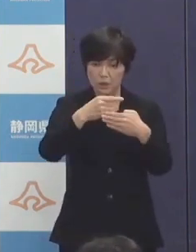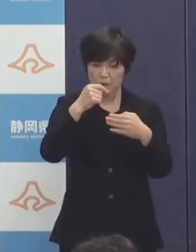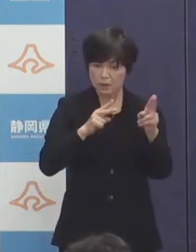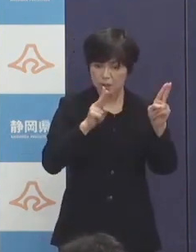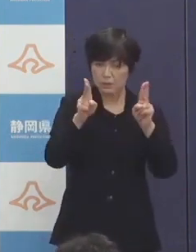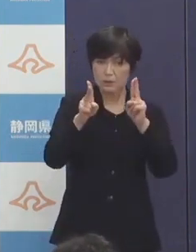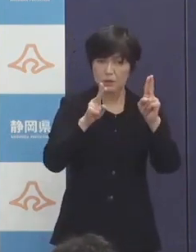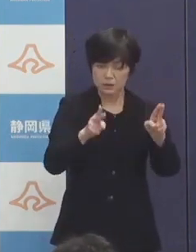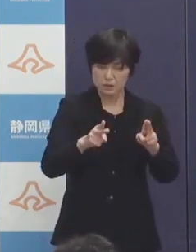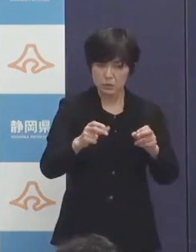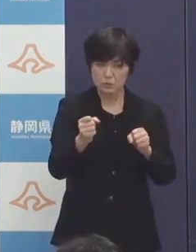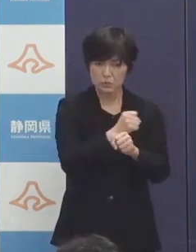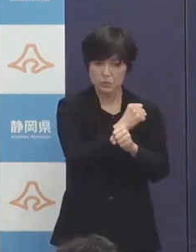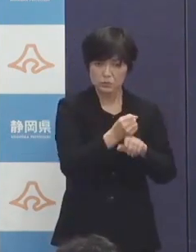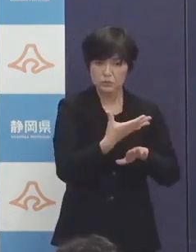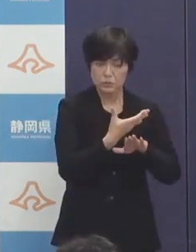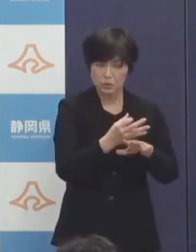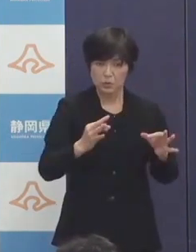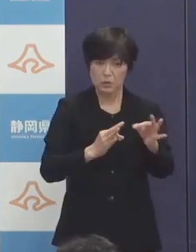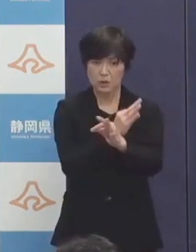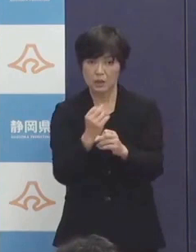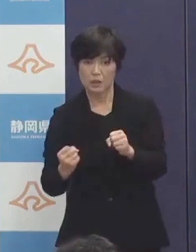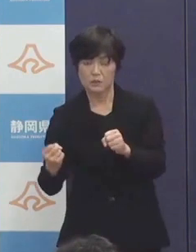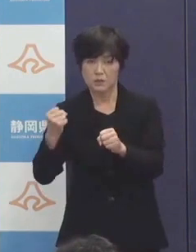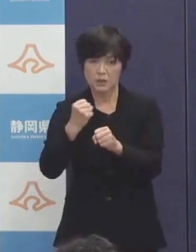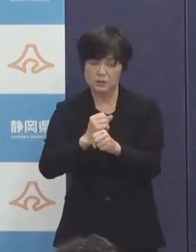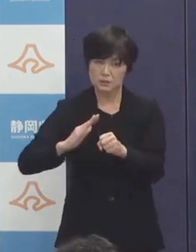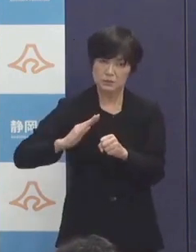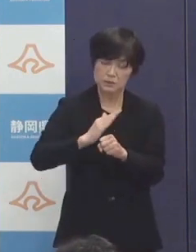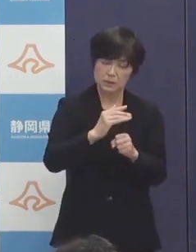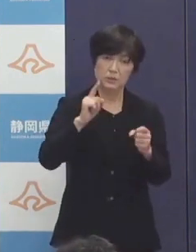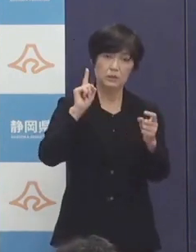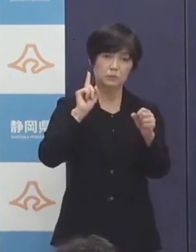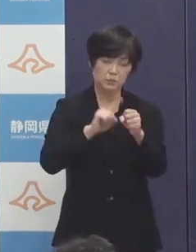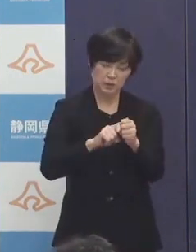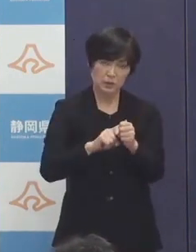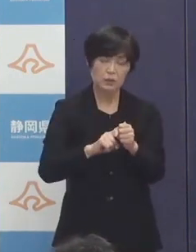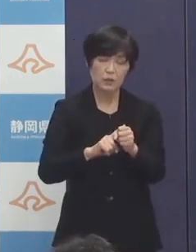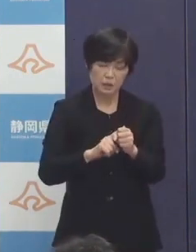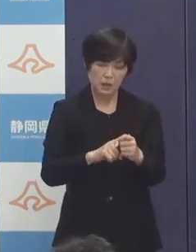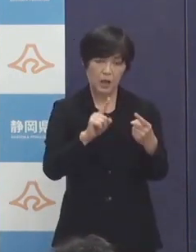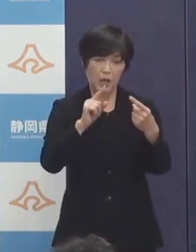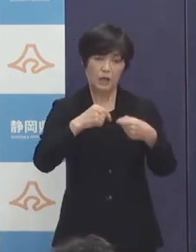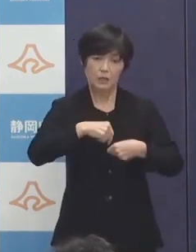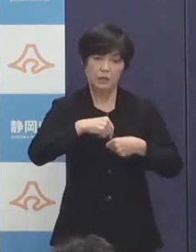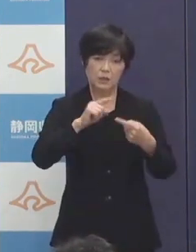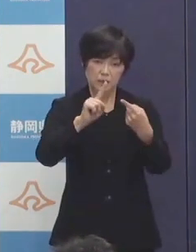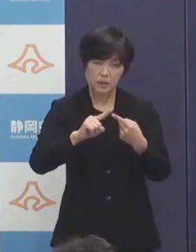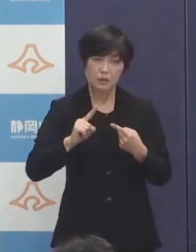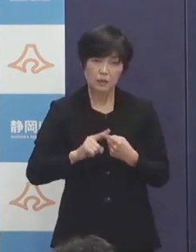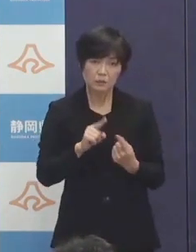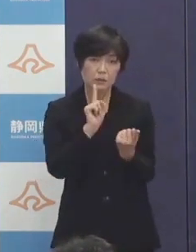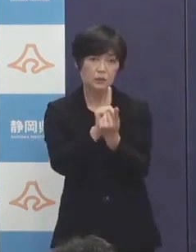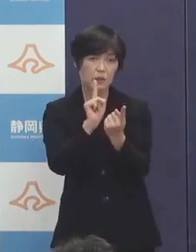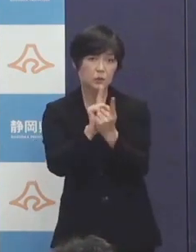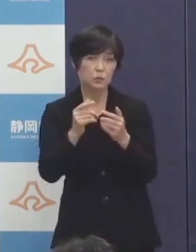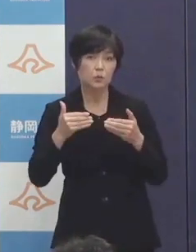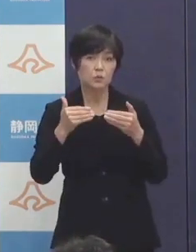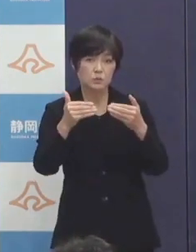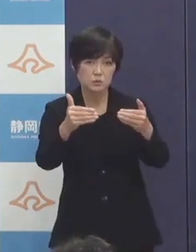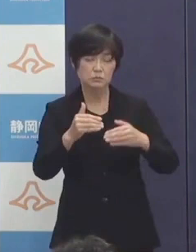の事業維持と経済再生に向けて柔軟かつ迅速、的確な対応を進めてまいります